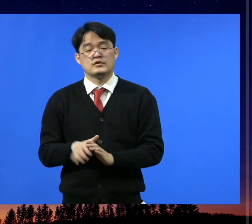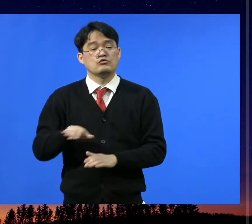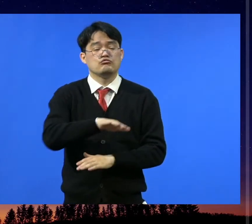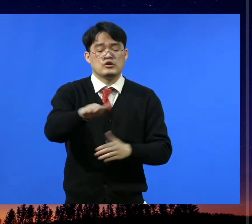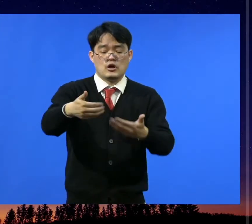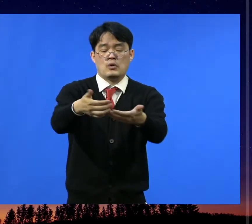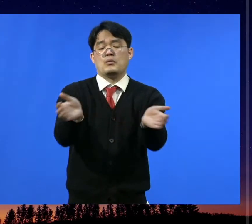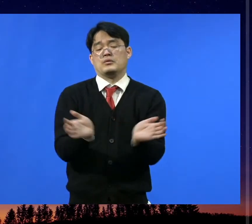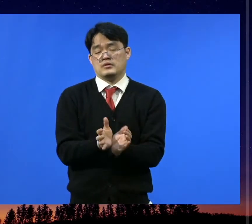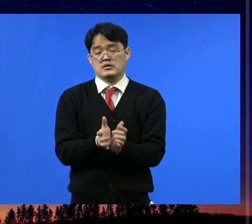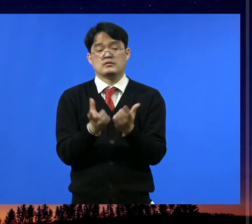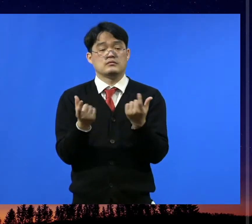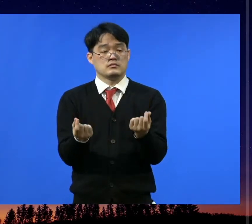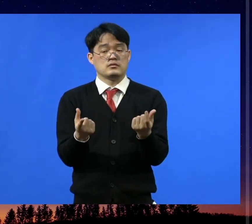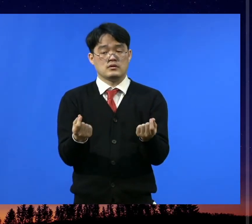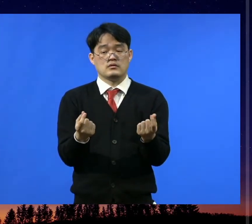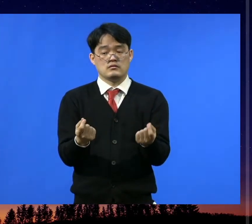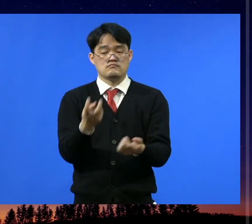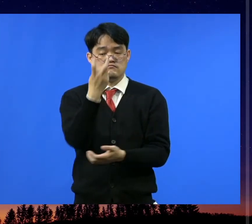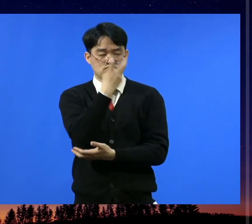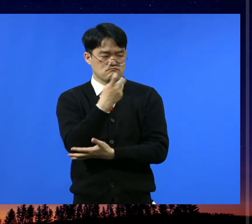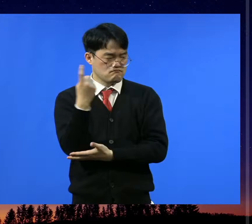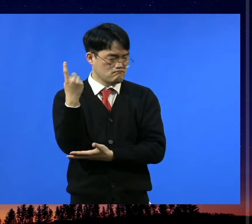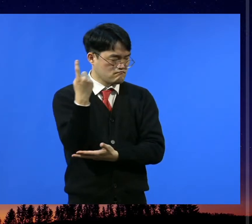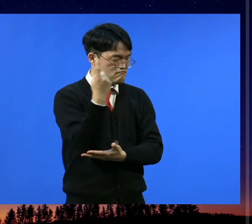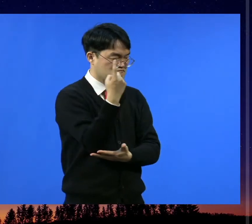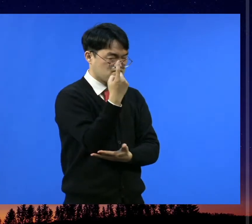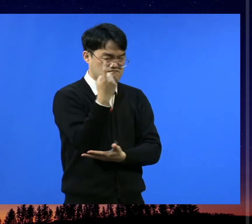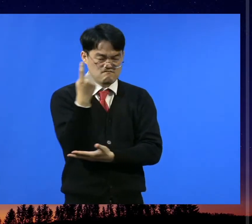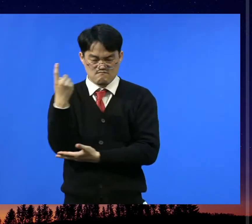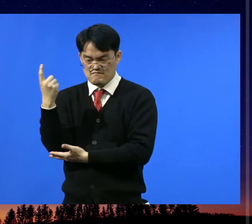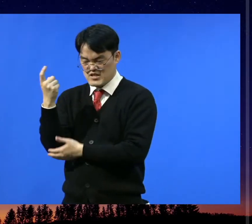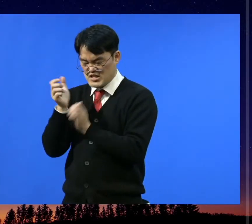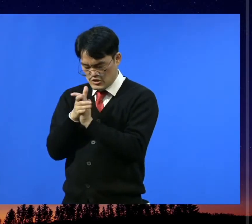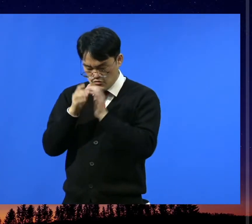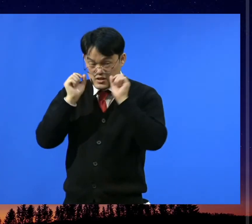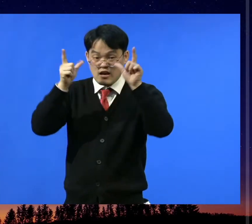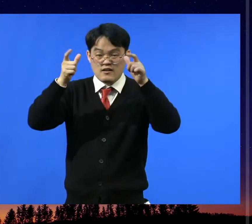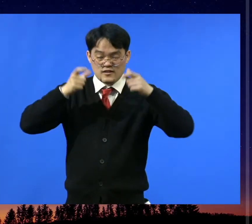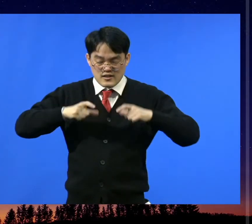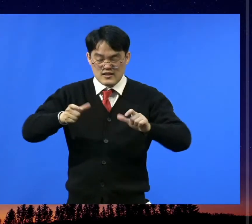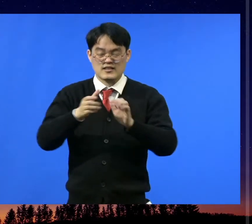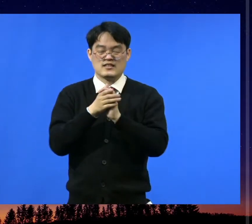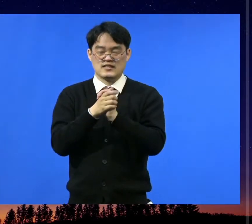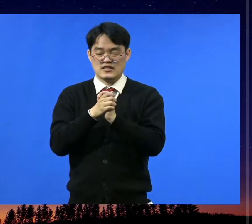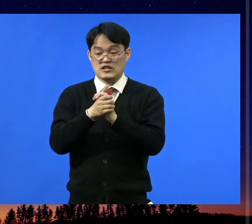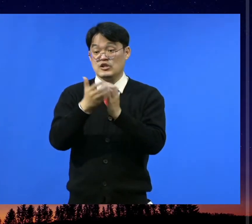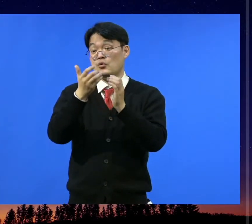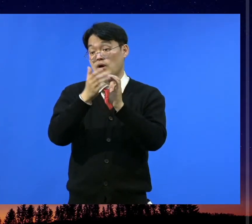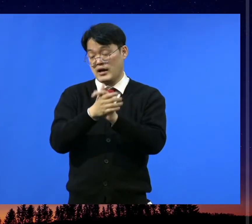공동체도 마찬가지고 파수꾼이 있어야 돼요. 이 민족에 대해서도 파수꾼이 있어야 돼요. 우리 철학기도가 이 민족을 보호하는, 그죠? 이 나라를